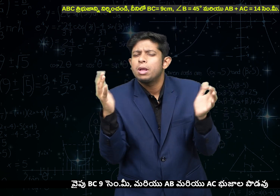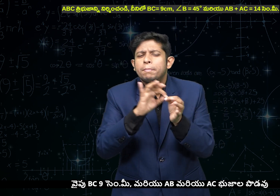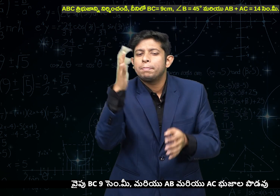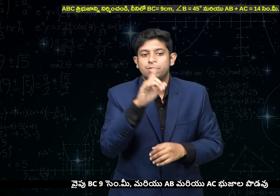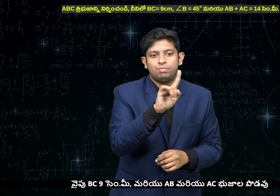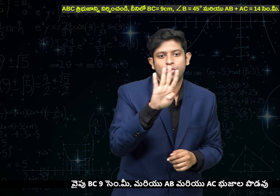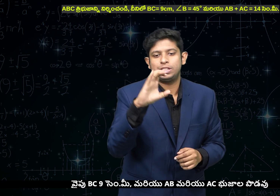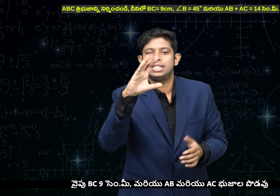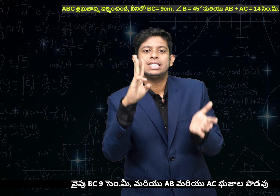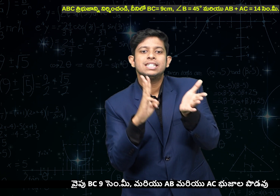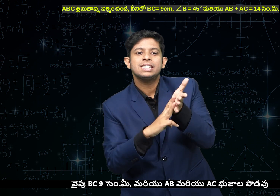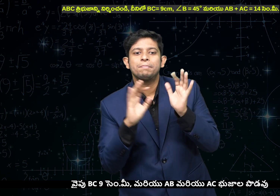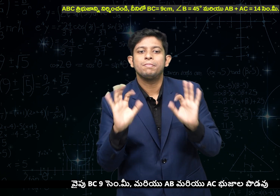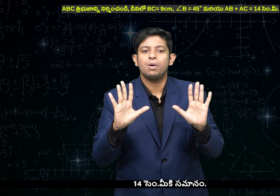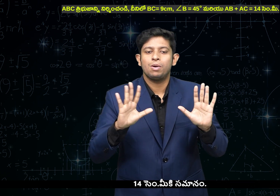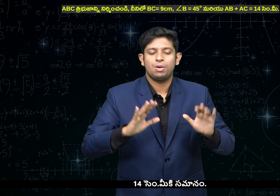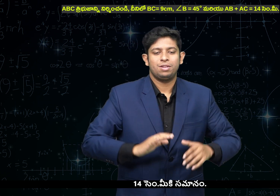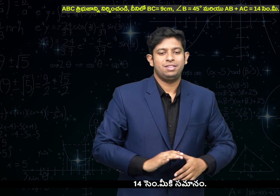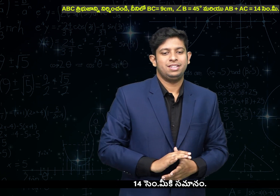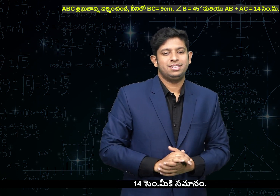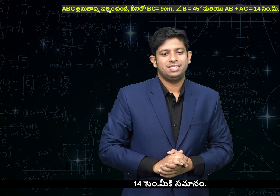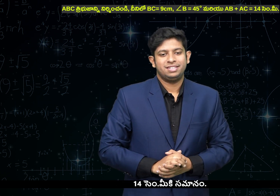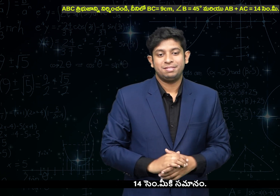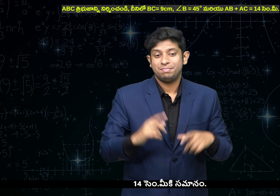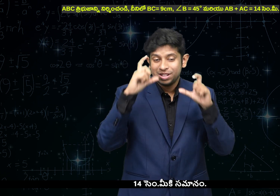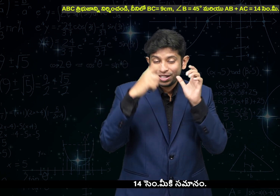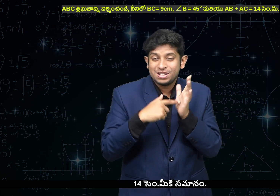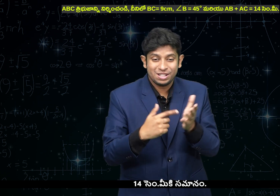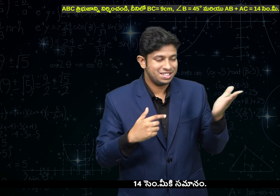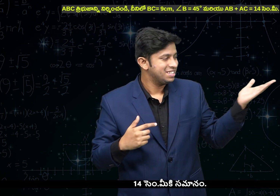మరియు ఏసీ భుజాల పొడవు 14 సెంటీమీటర్లకు సమానం.